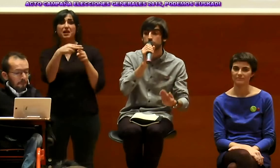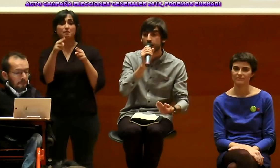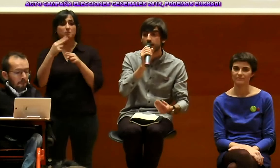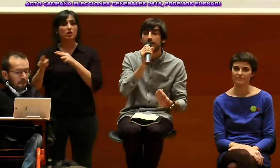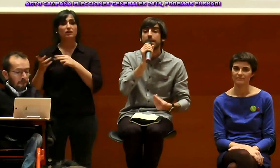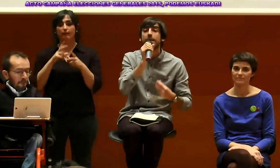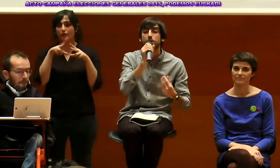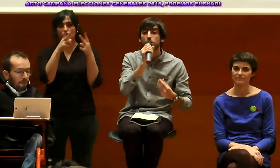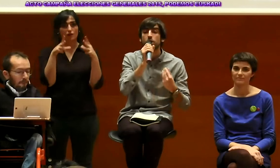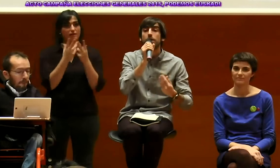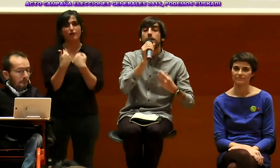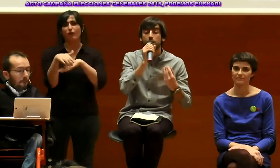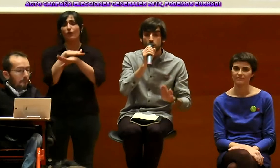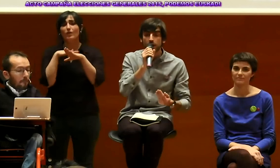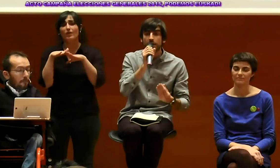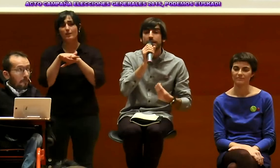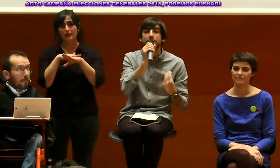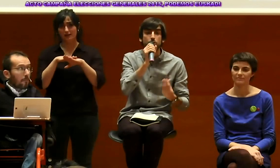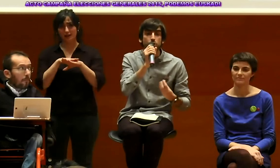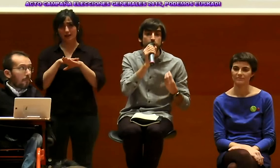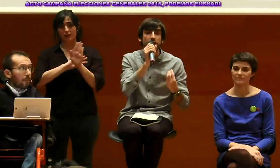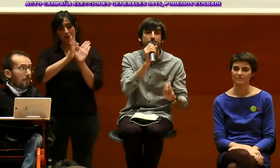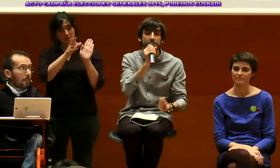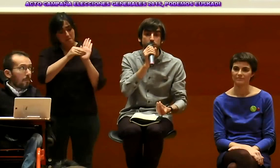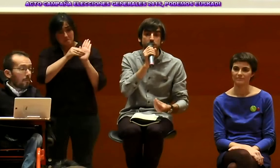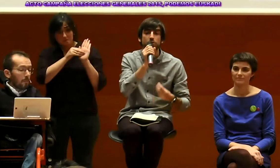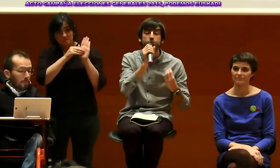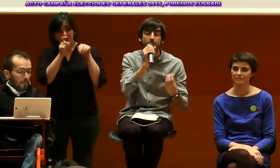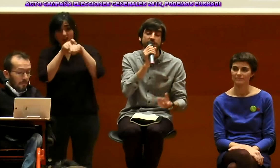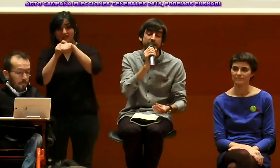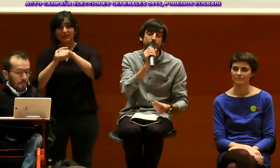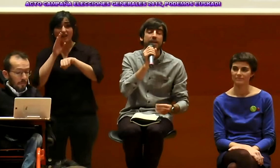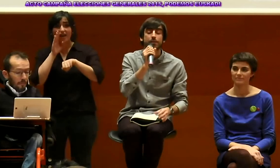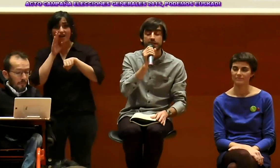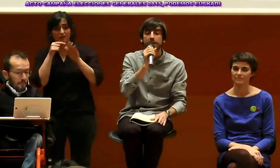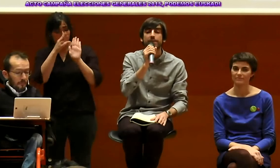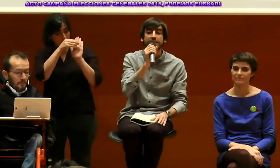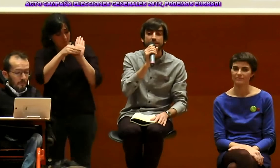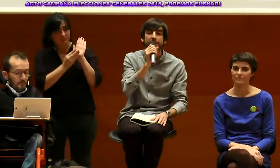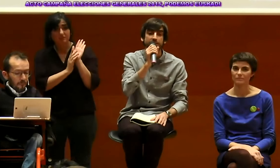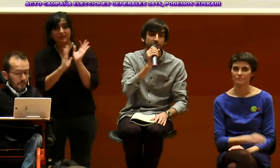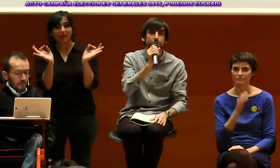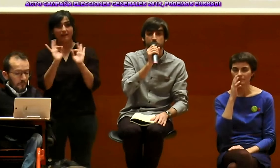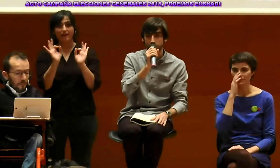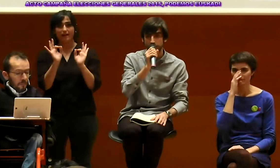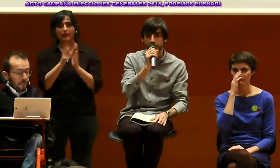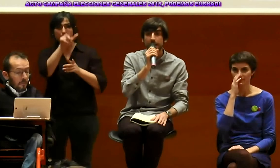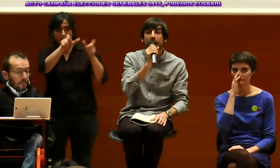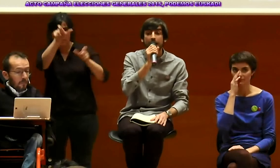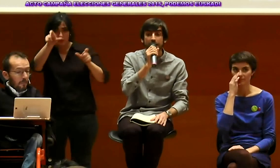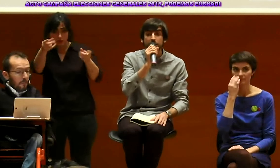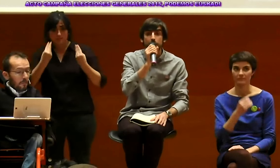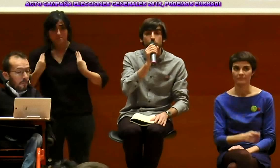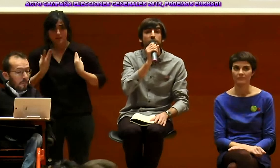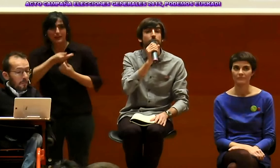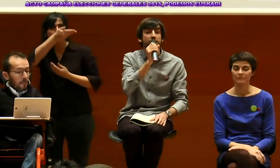y cultural. Que no recoge ninguno de esos aspectos que son fundamentales para la vida de tantas y tantas personas.